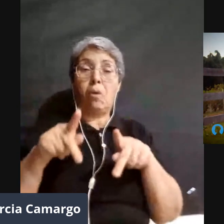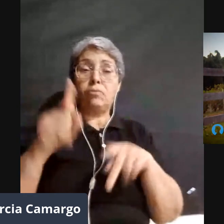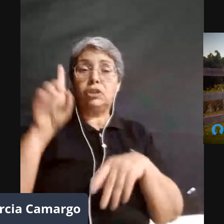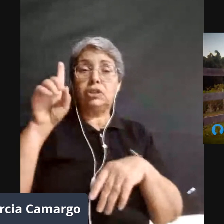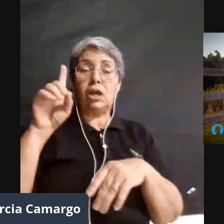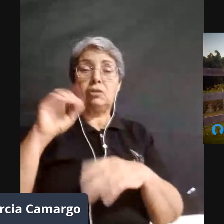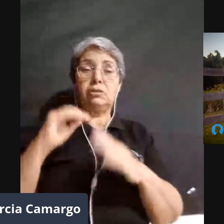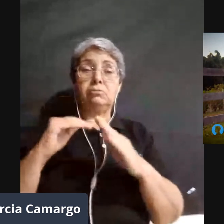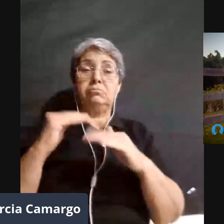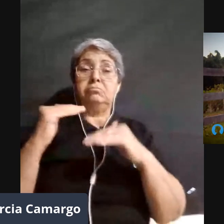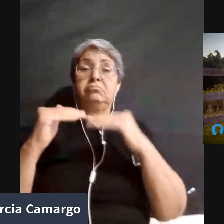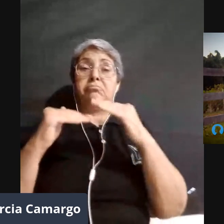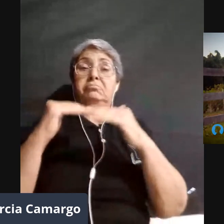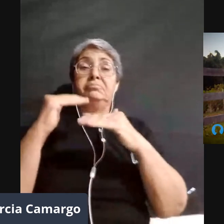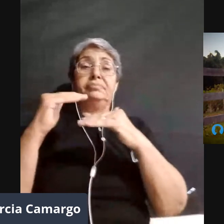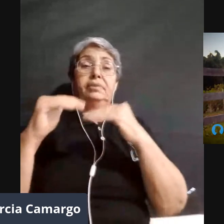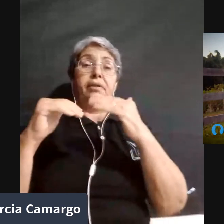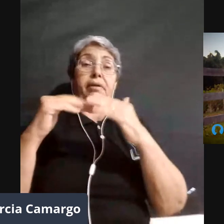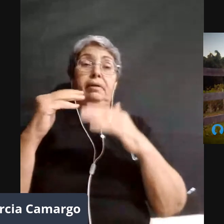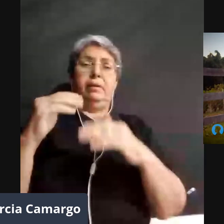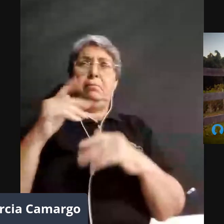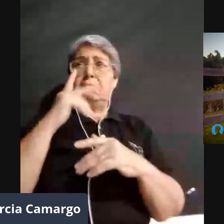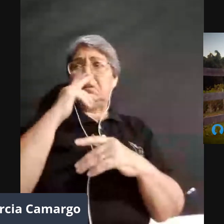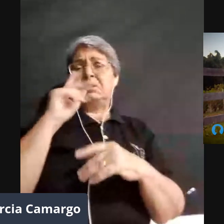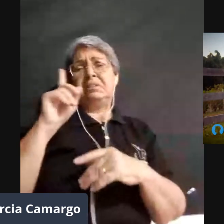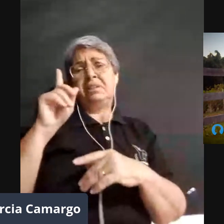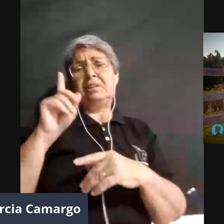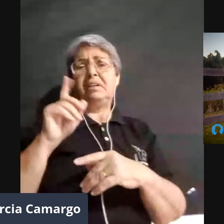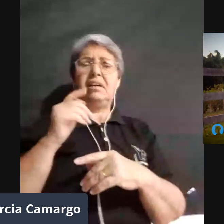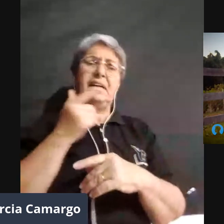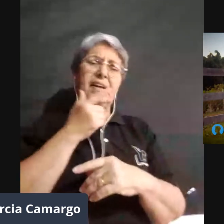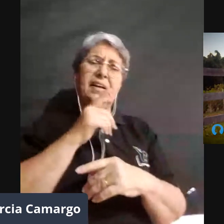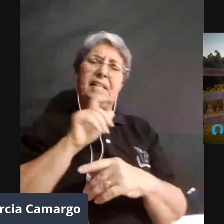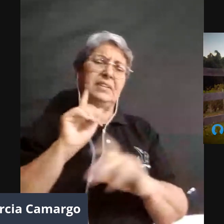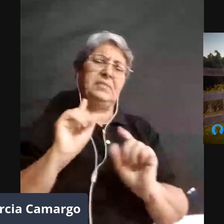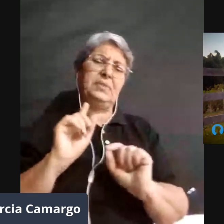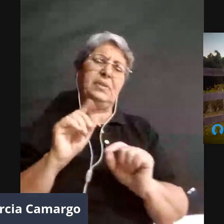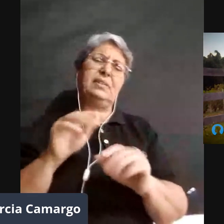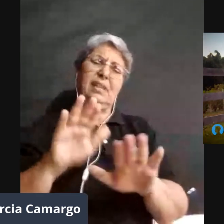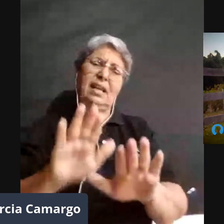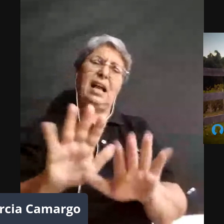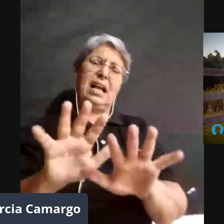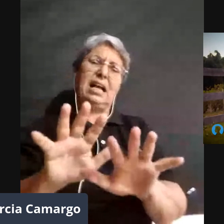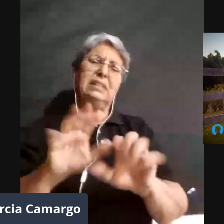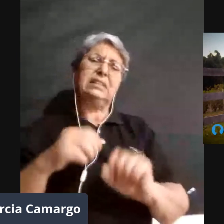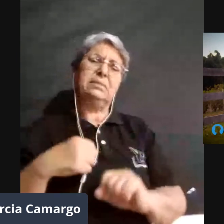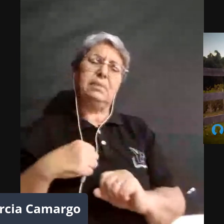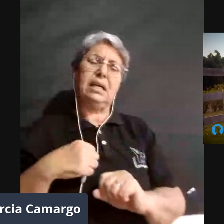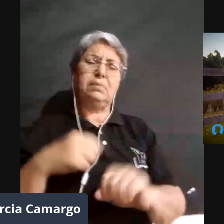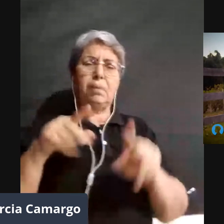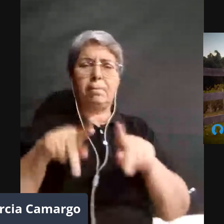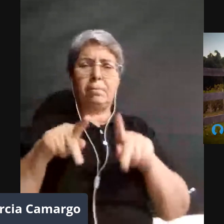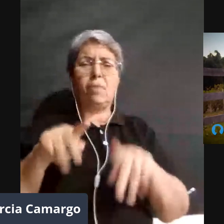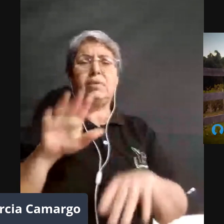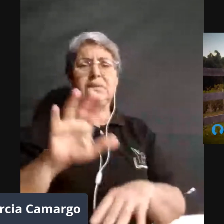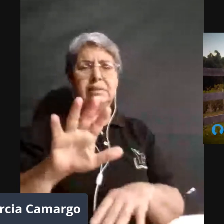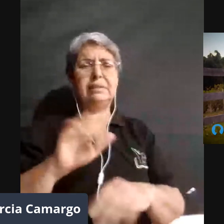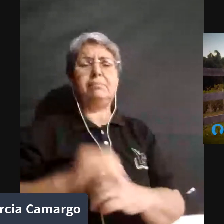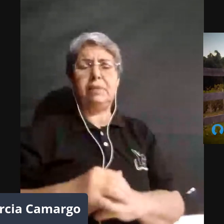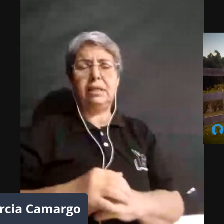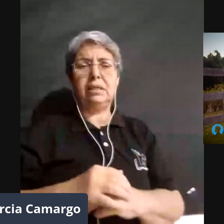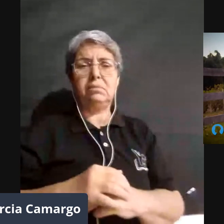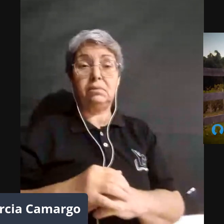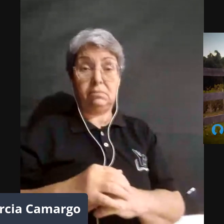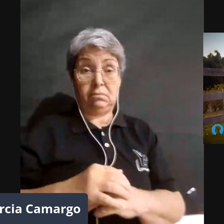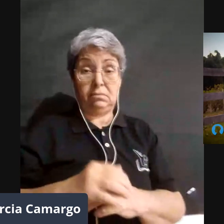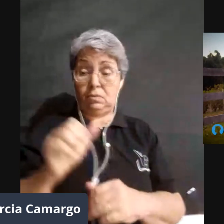E ele nunca esperou de verdade que pudesse ser alcançado. E nós, por nossa vez, os adventistas do sétimo dia,